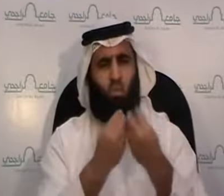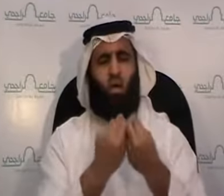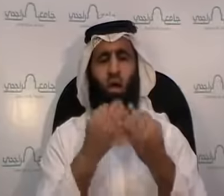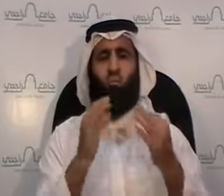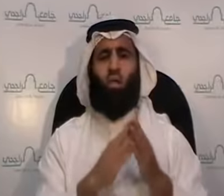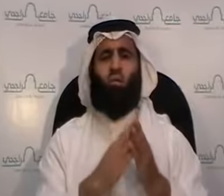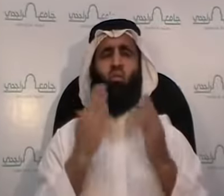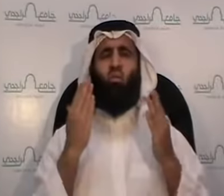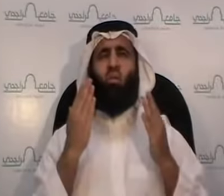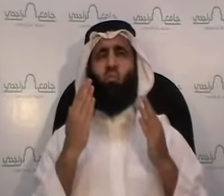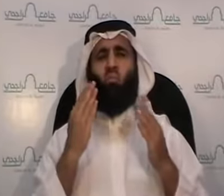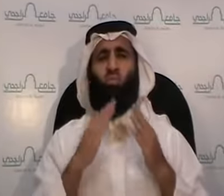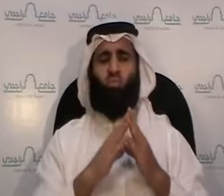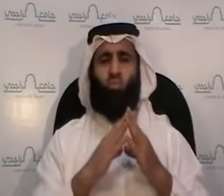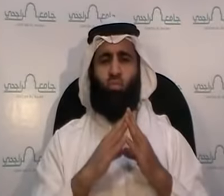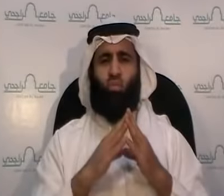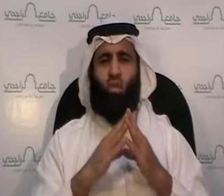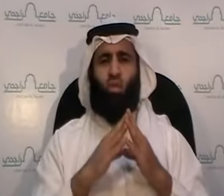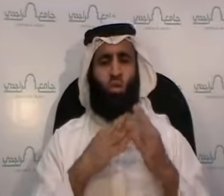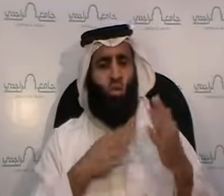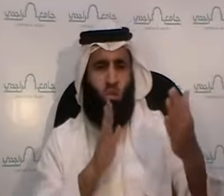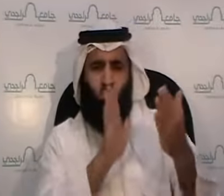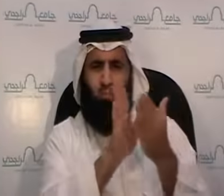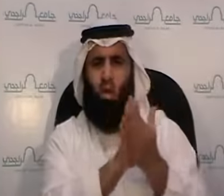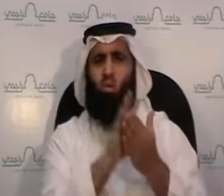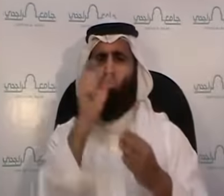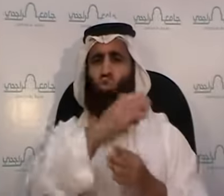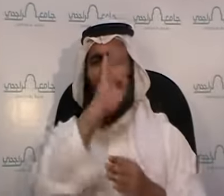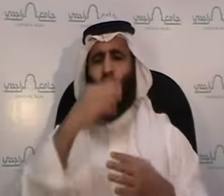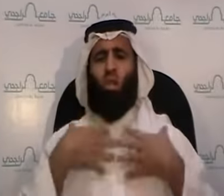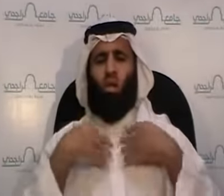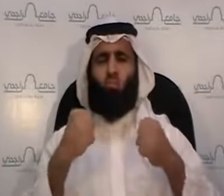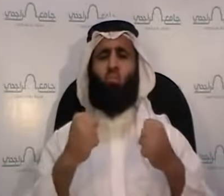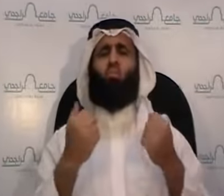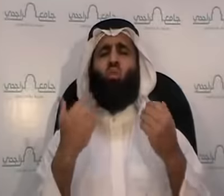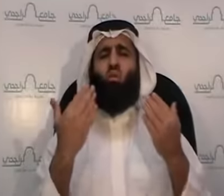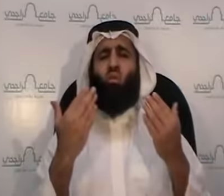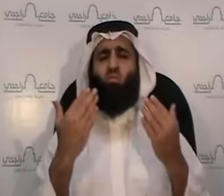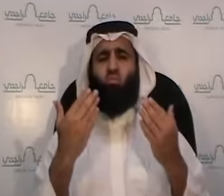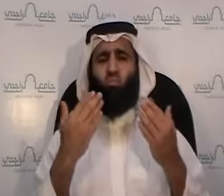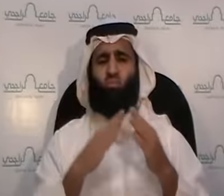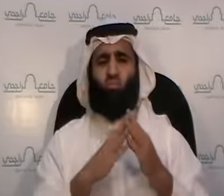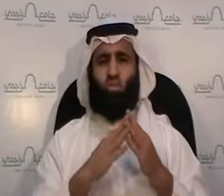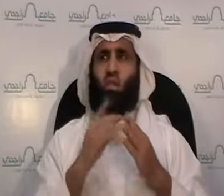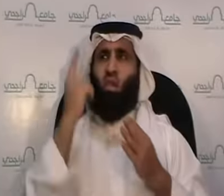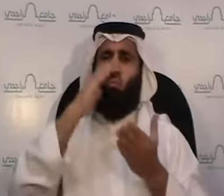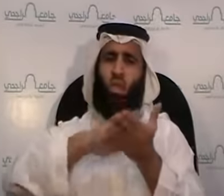لباس الصحة، اللهم البسنا وإياهم لباس الصحة والعافية، وامسح علينا وعليهم بيدك الشافية الكافية يا